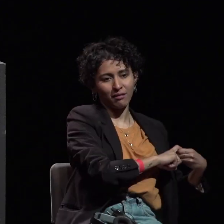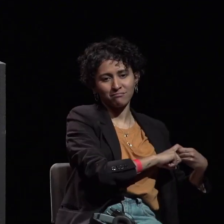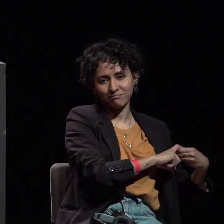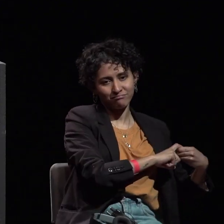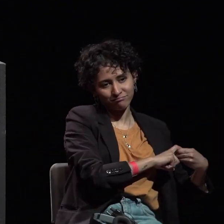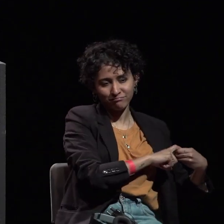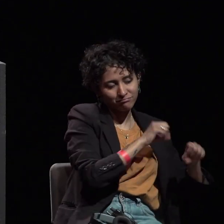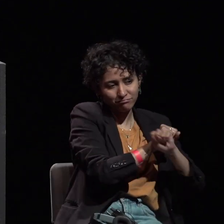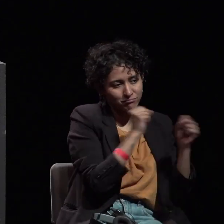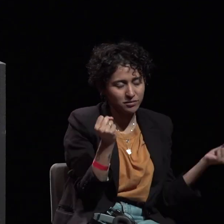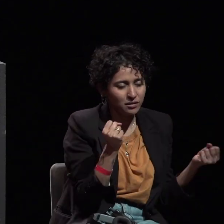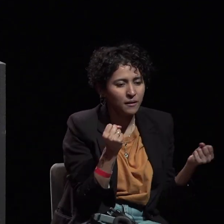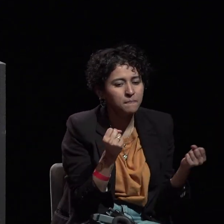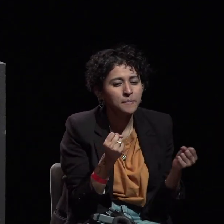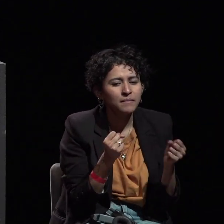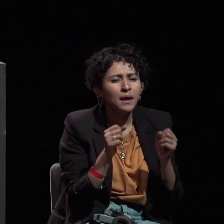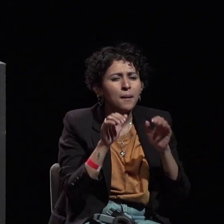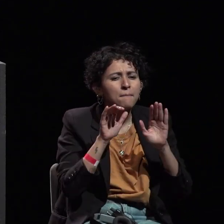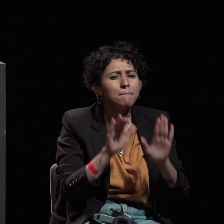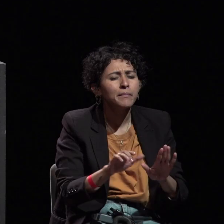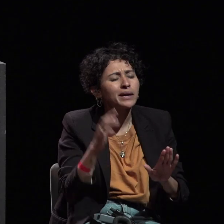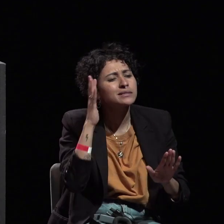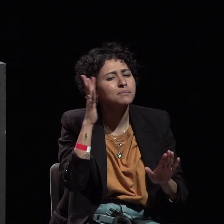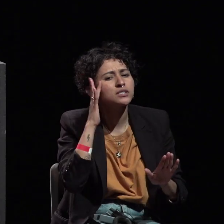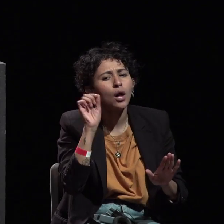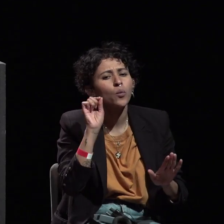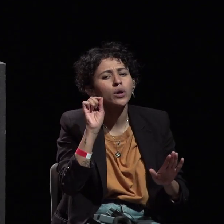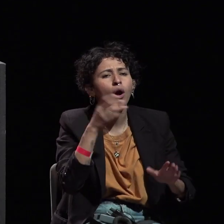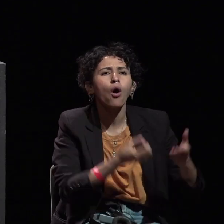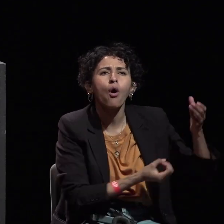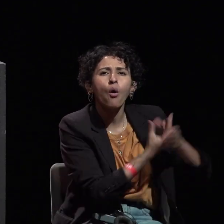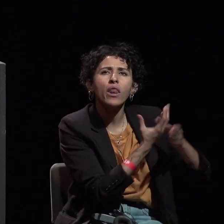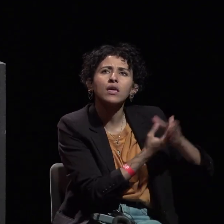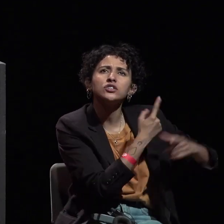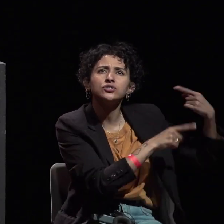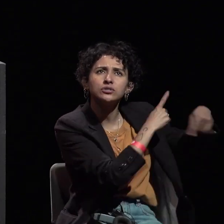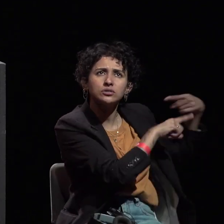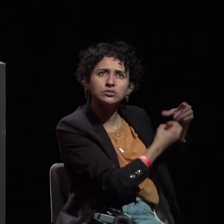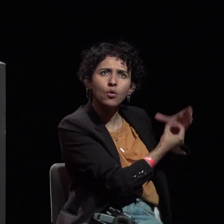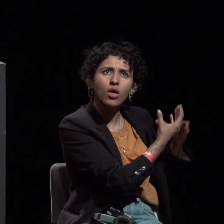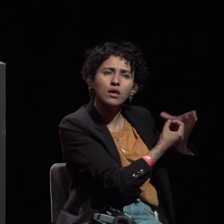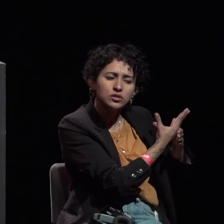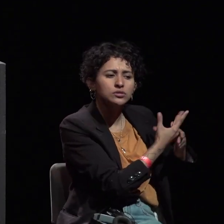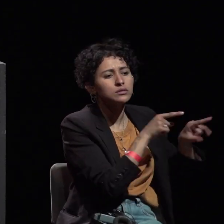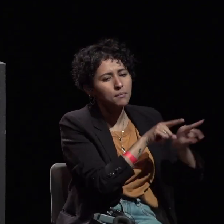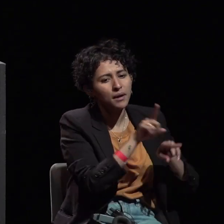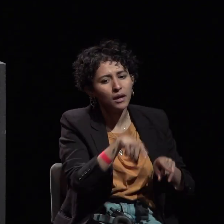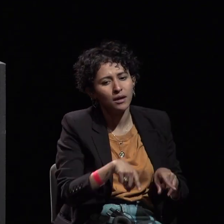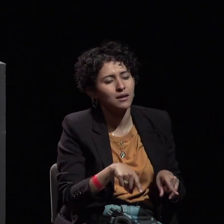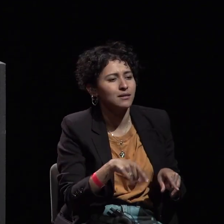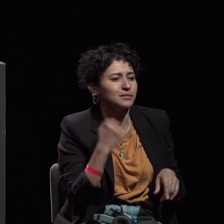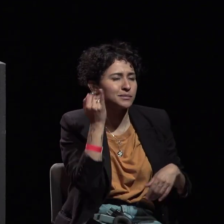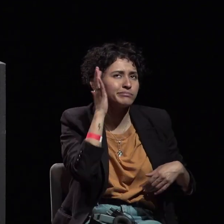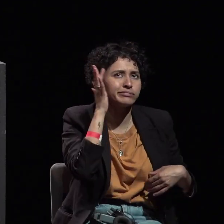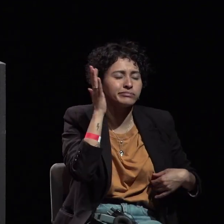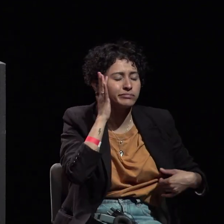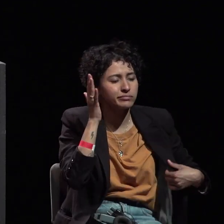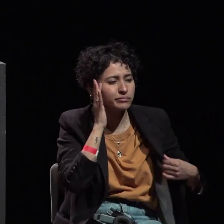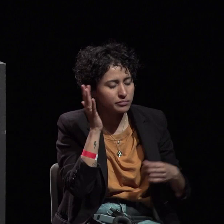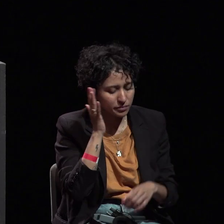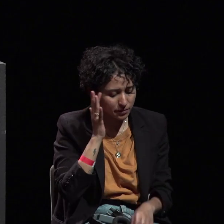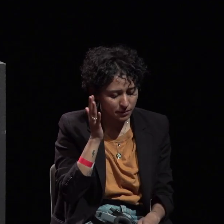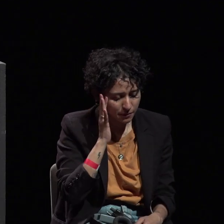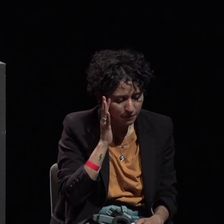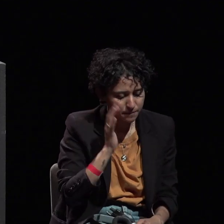a nostalgia da origem pouco ajuda a superar a violência constitutiva da operação em pauta, né? Assim como tampouco produz uma forma